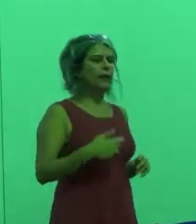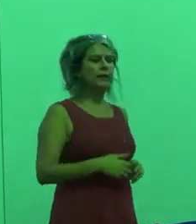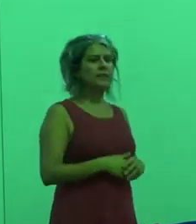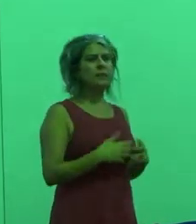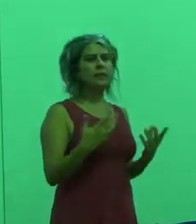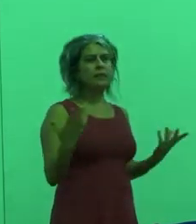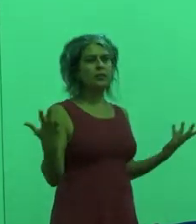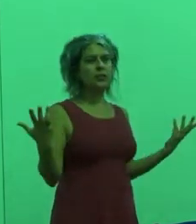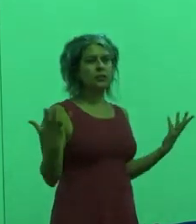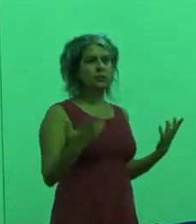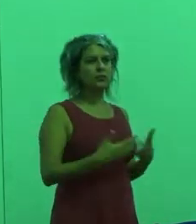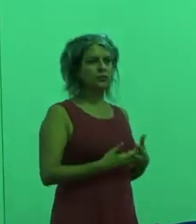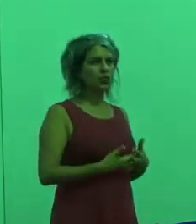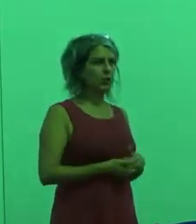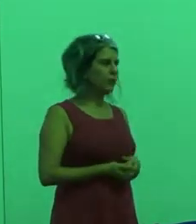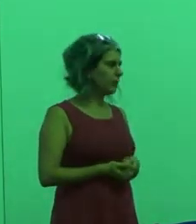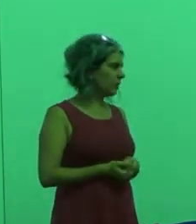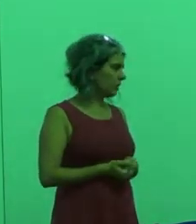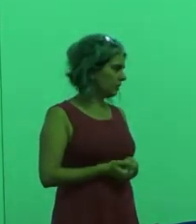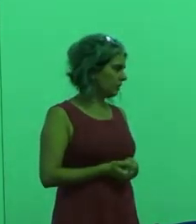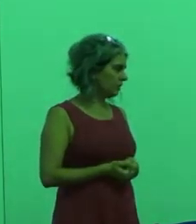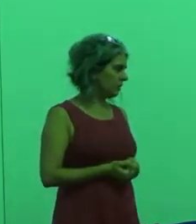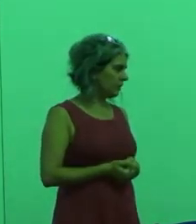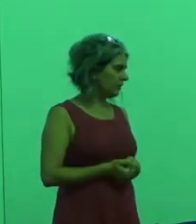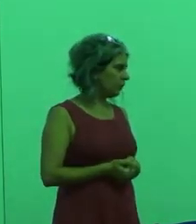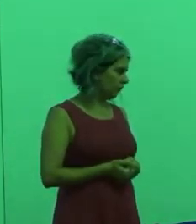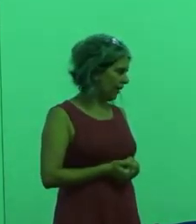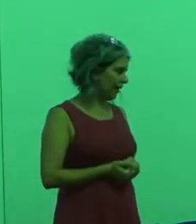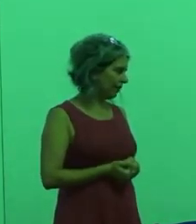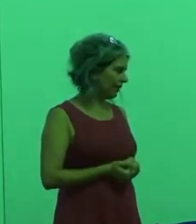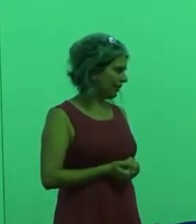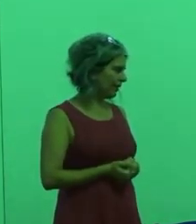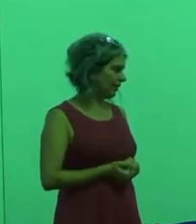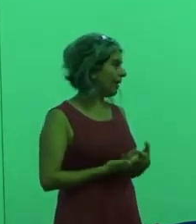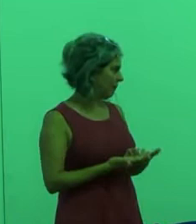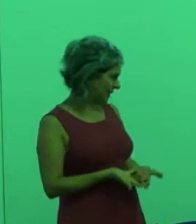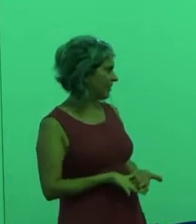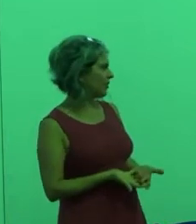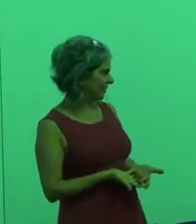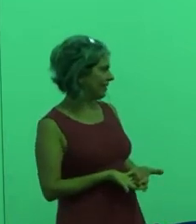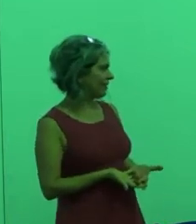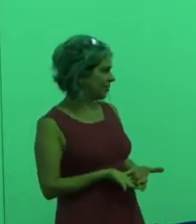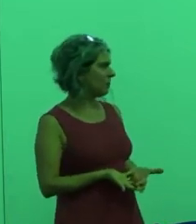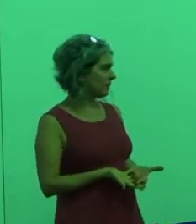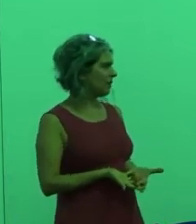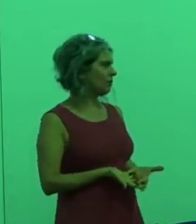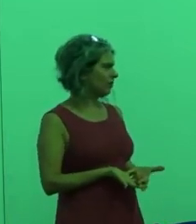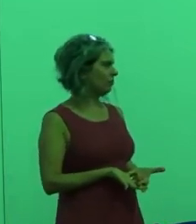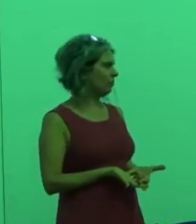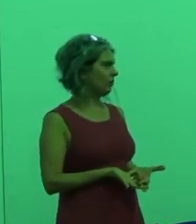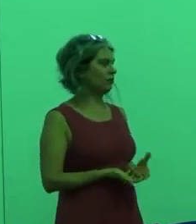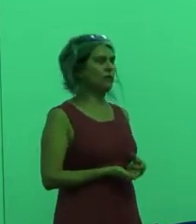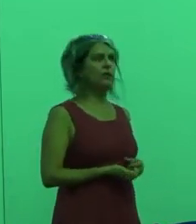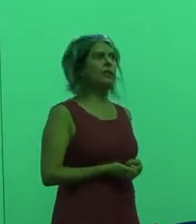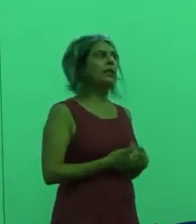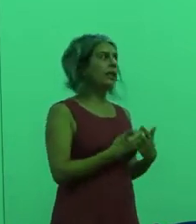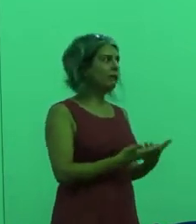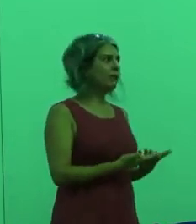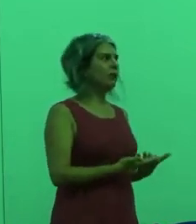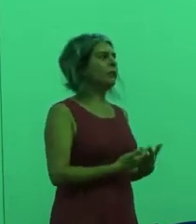das minas de produção de diamante no sul da África, né? É bastante interessante pensar sobre tudo isso. Enfim, estou